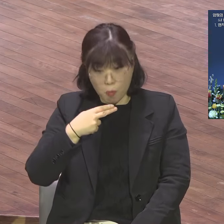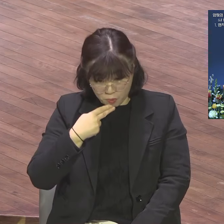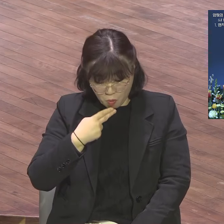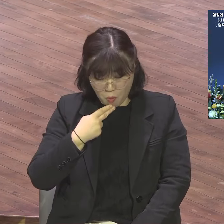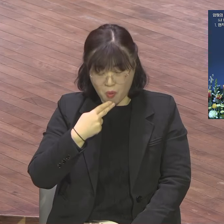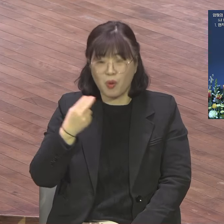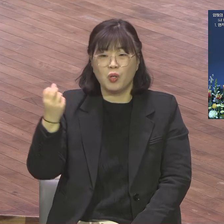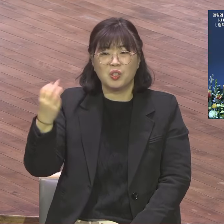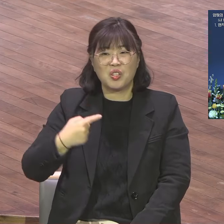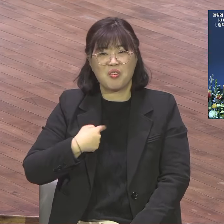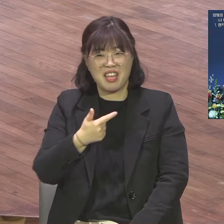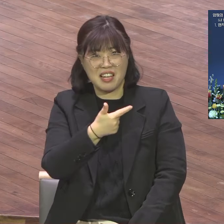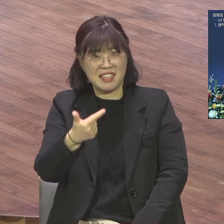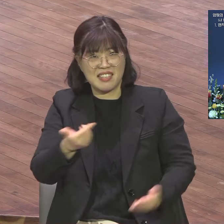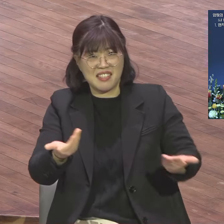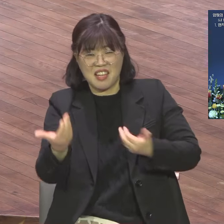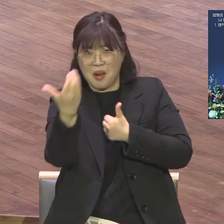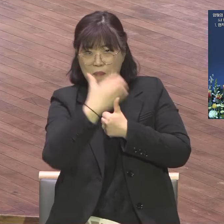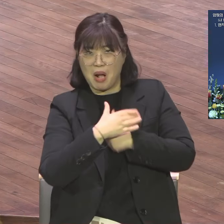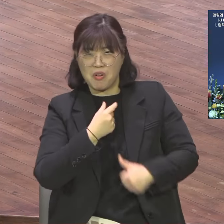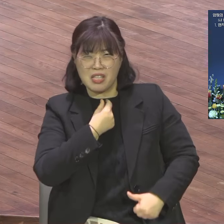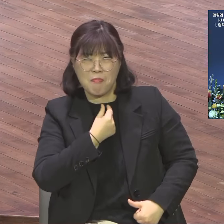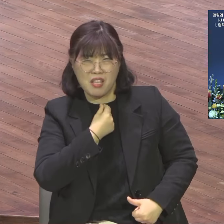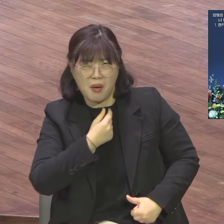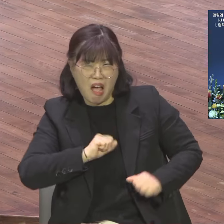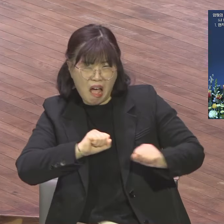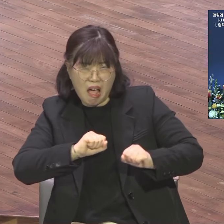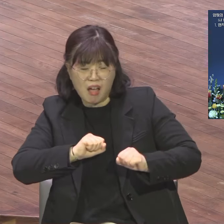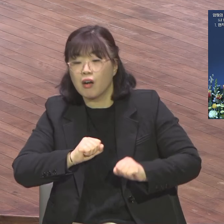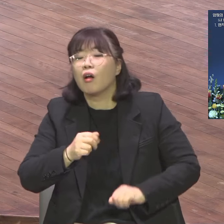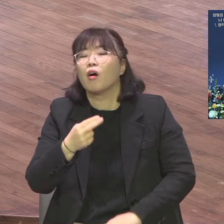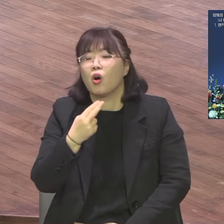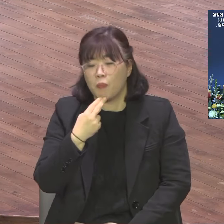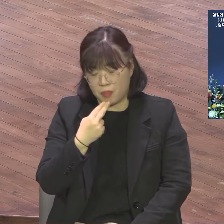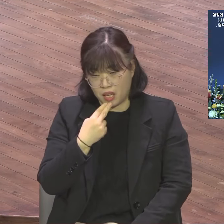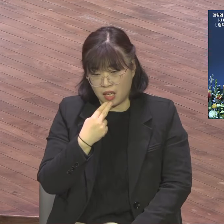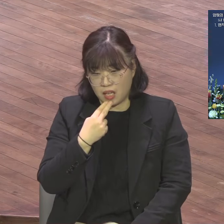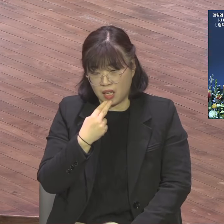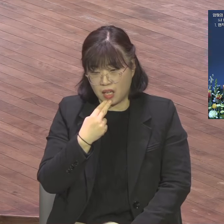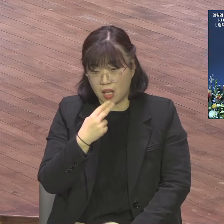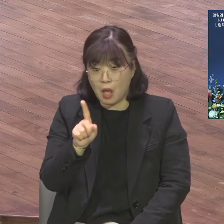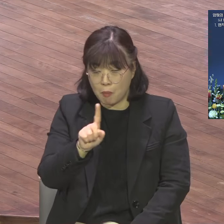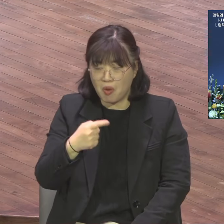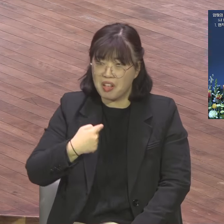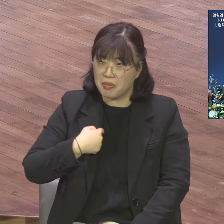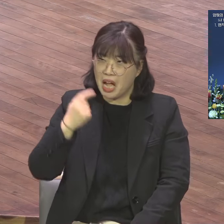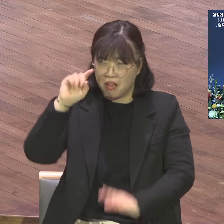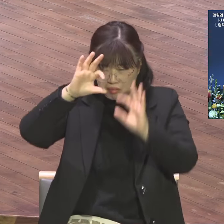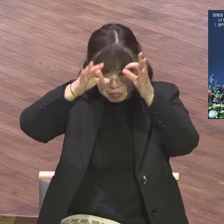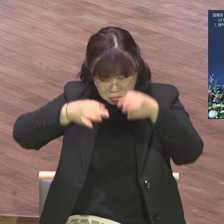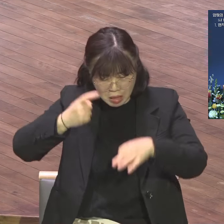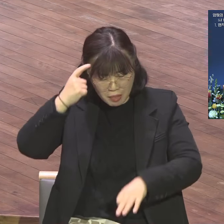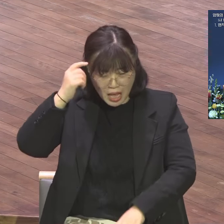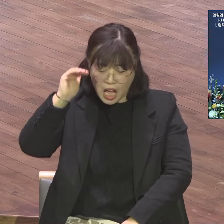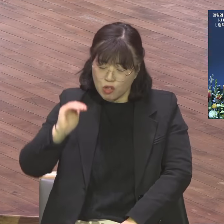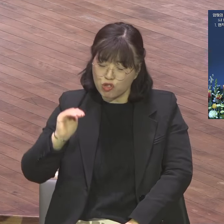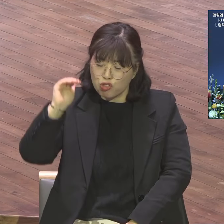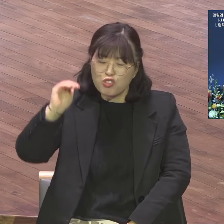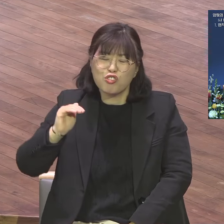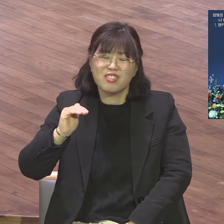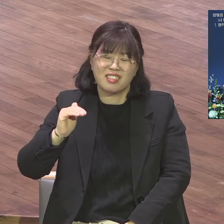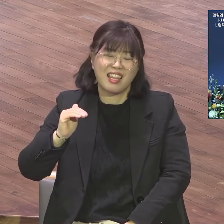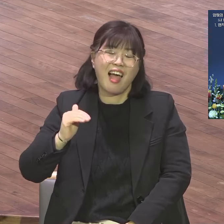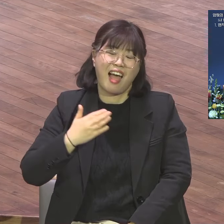힘쓰지 아니한다라고 고백하고 쉽게 말하면 자신의 분수를 아는 삶을 살아요.